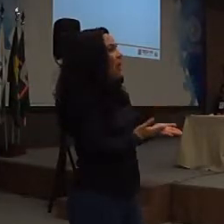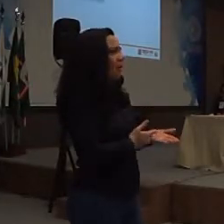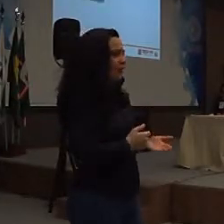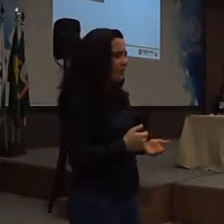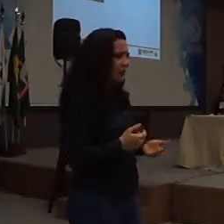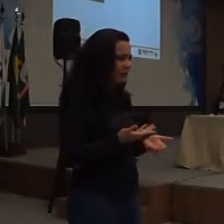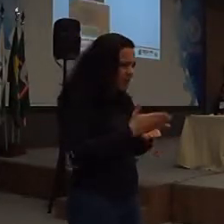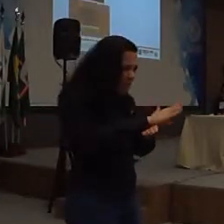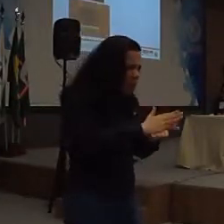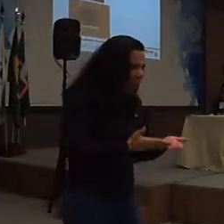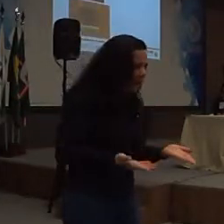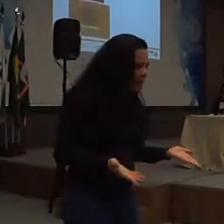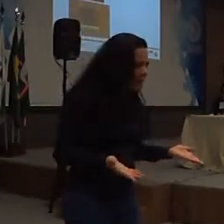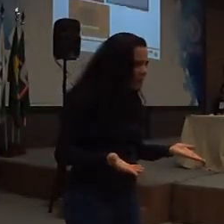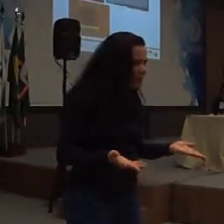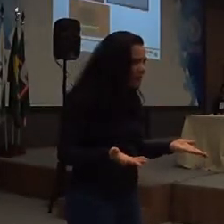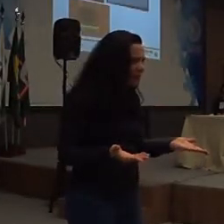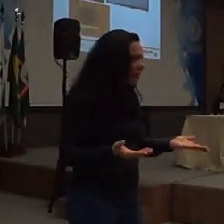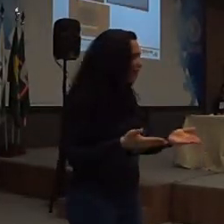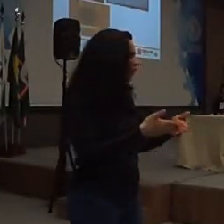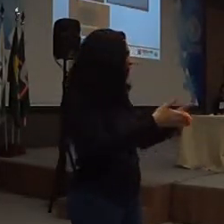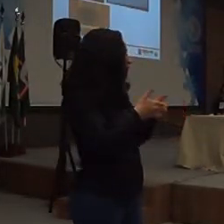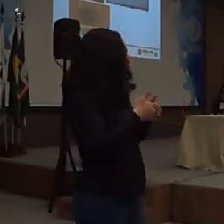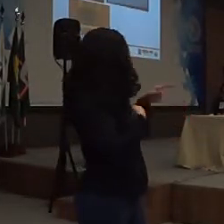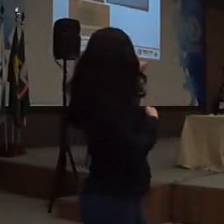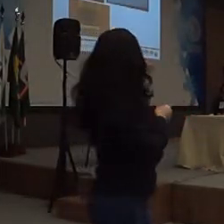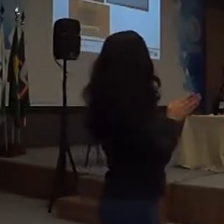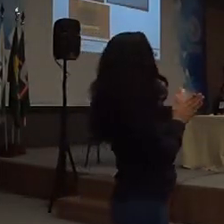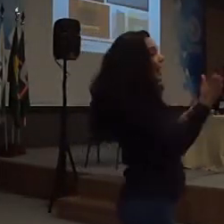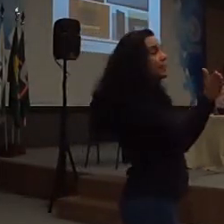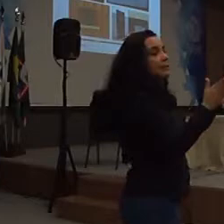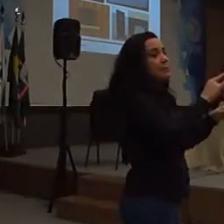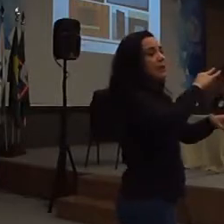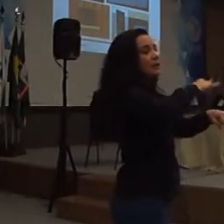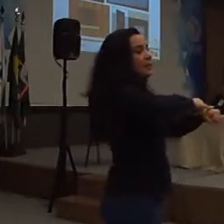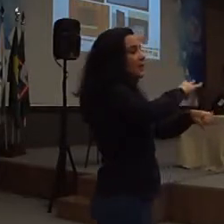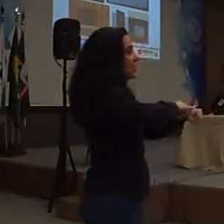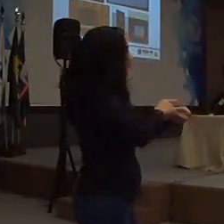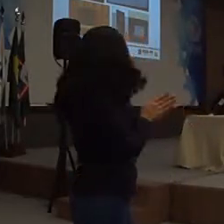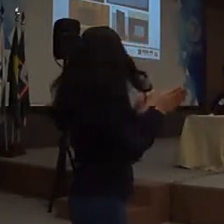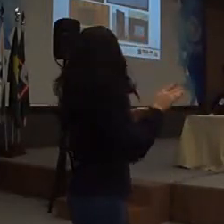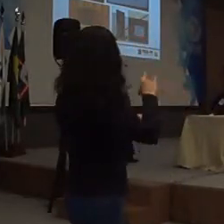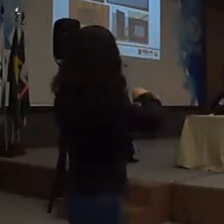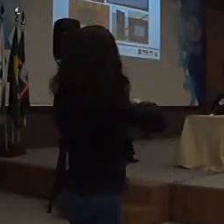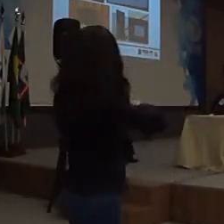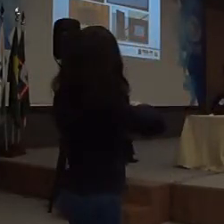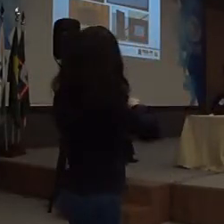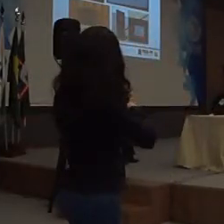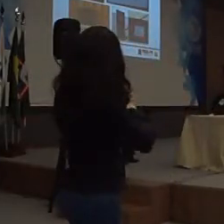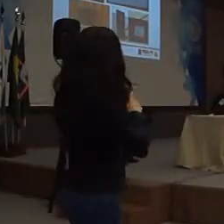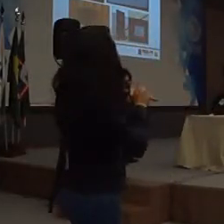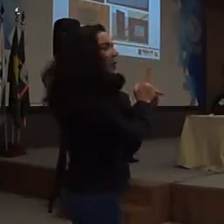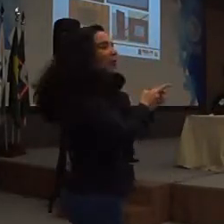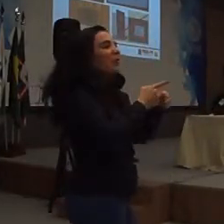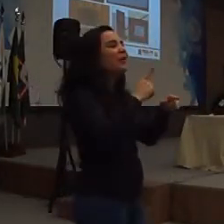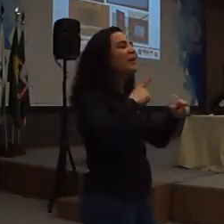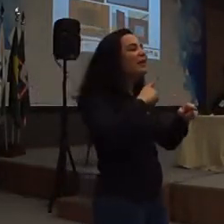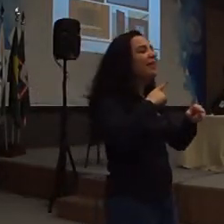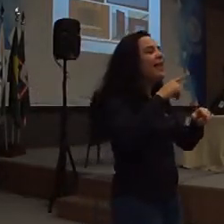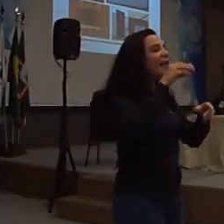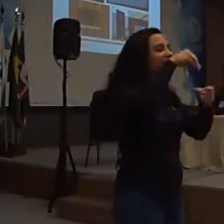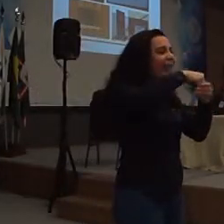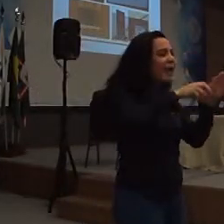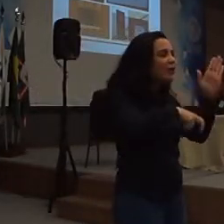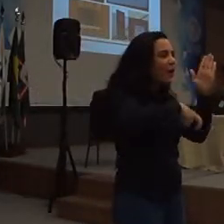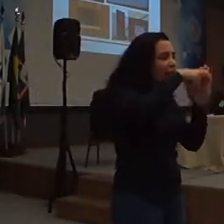é. Sinalização de portas e banheiros, e aí temos aqui a padronização, e aí as coisas erradas para variar.